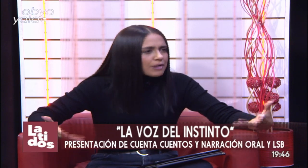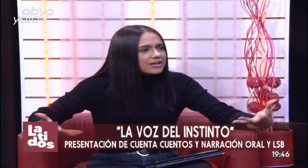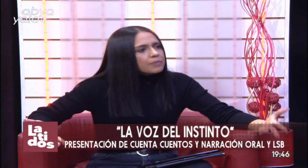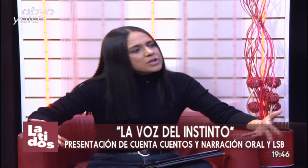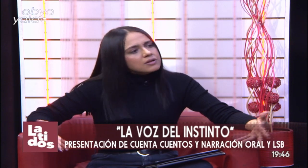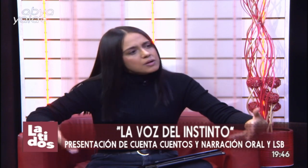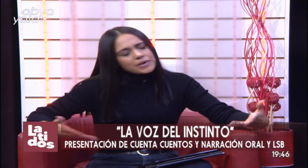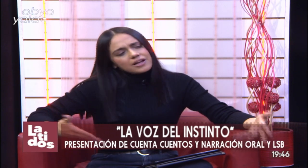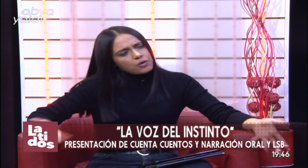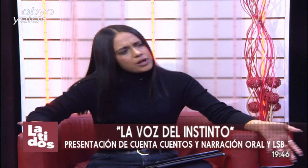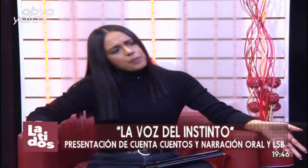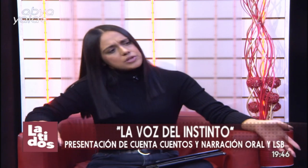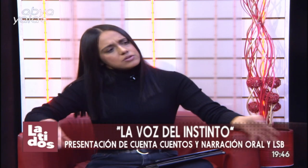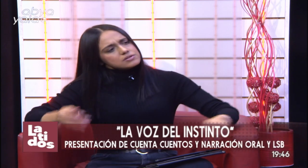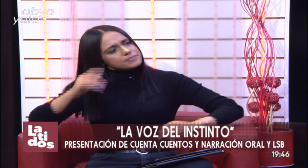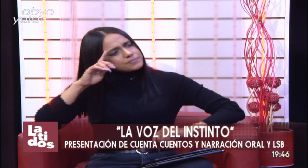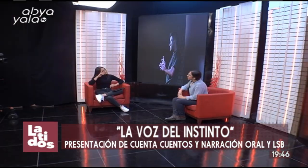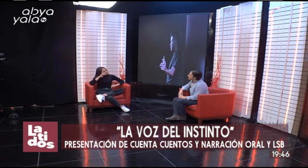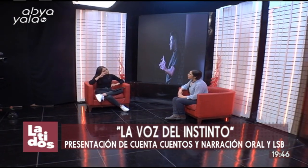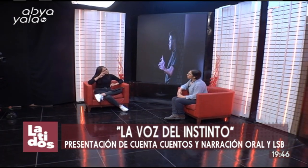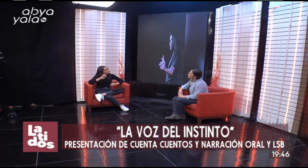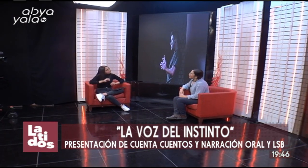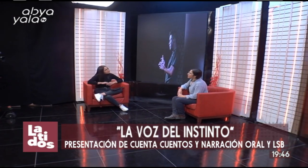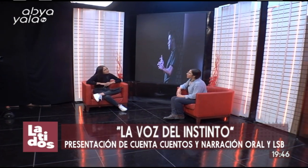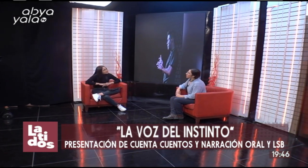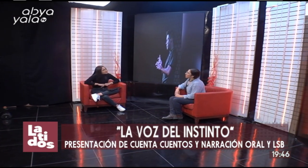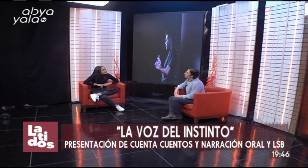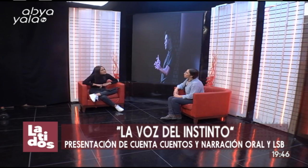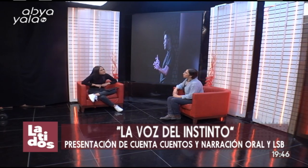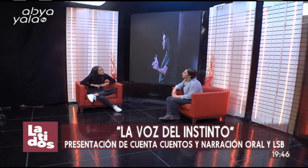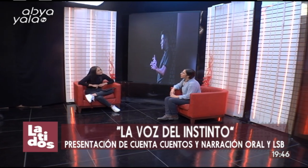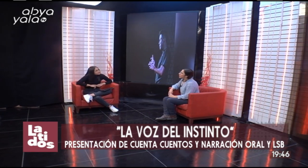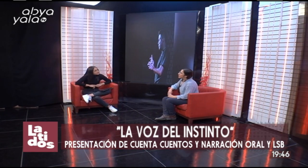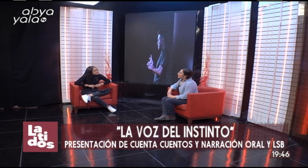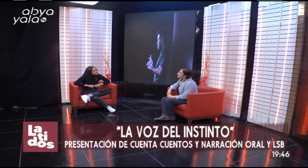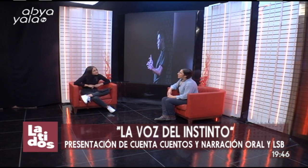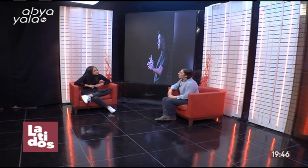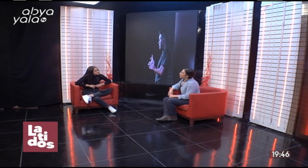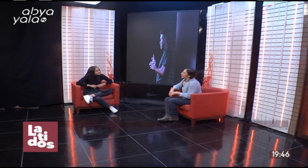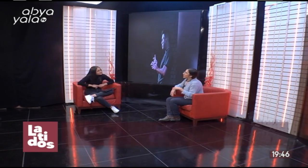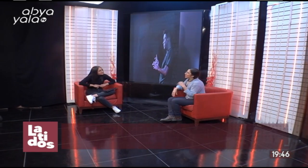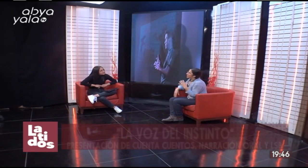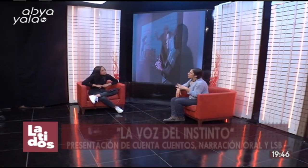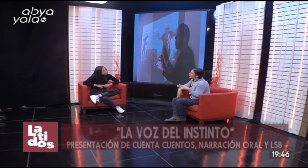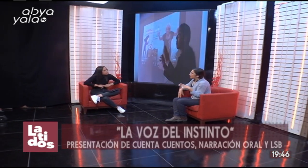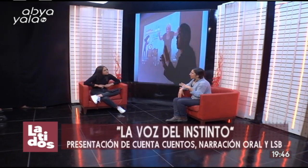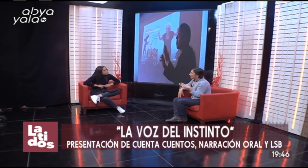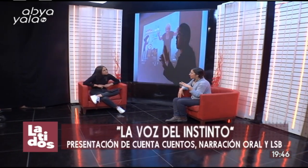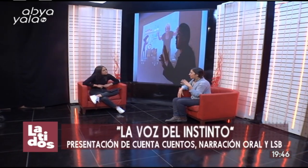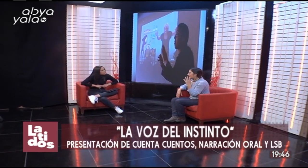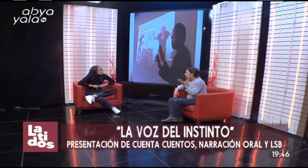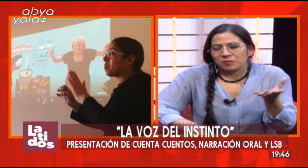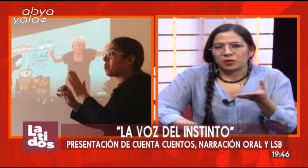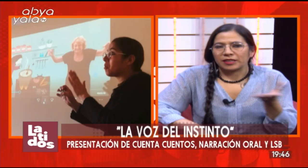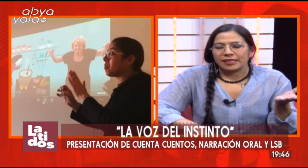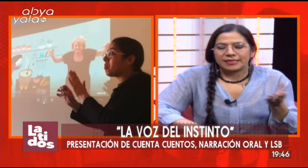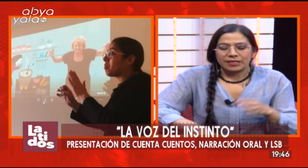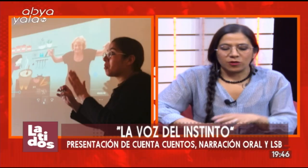también para cada una de las personas? Sí, sabes que la lógica de la discapacidad, eso es importante decirlo, ¿no? Es